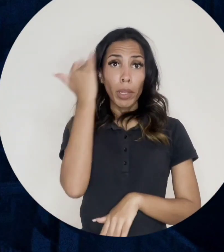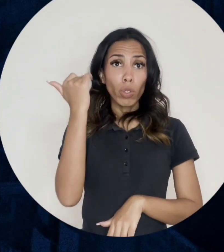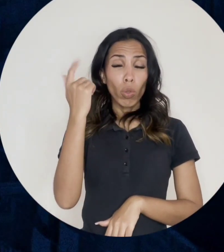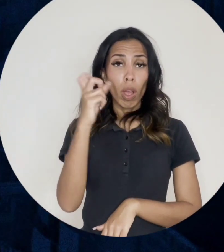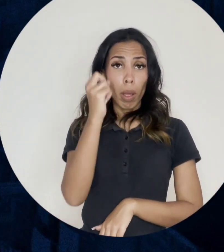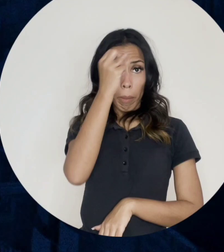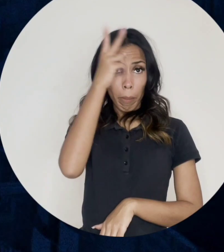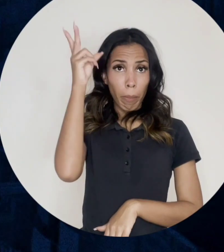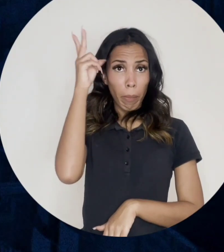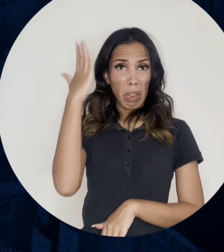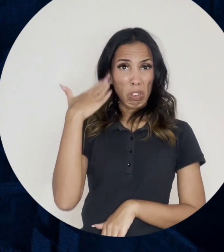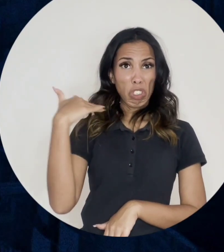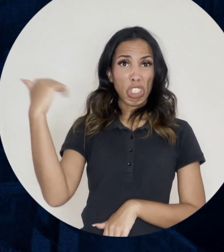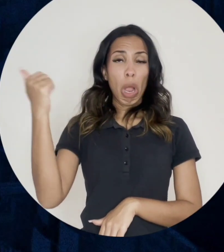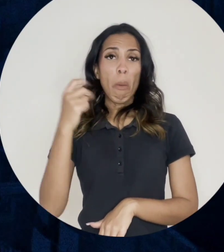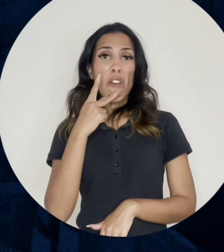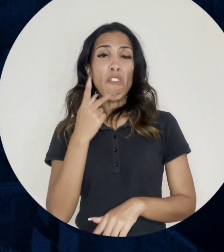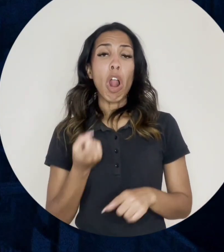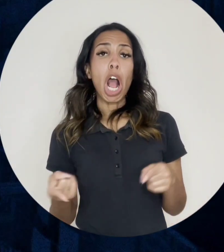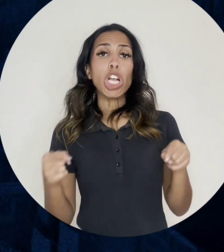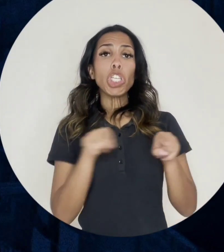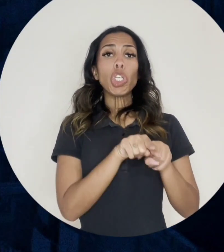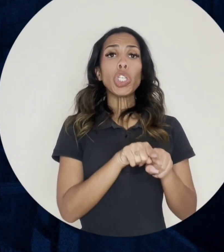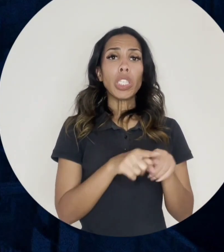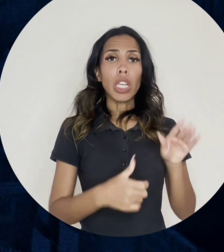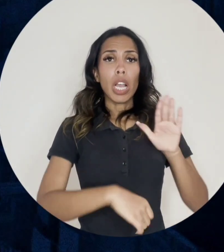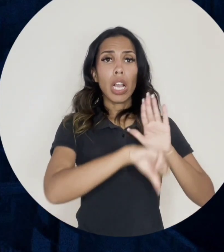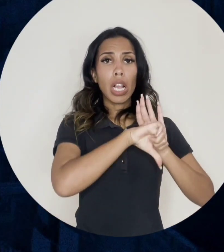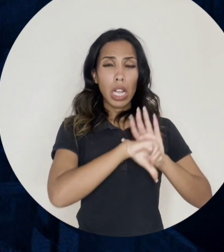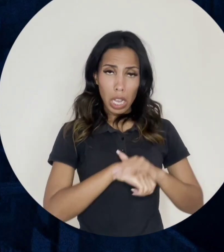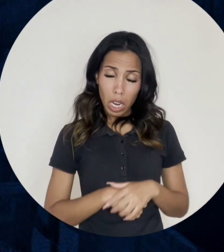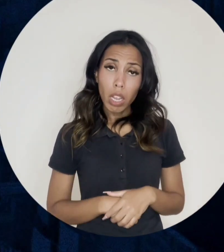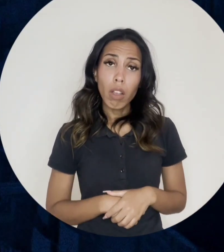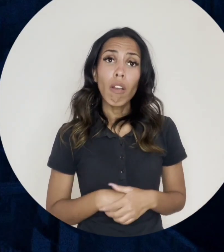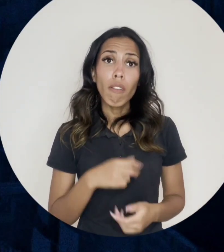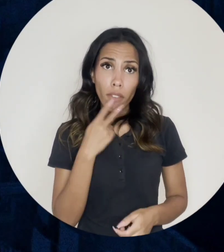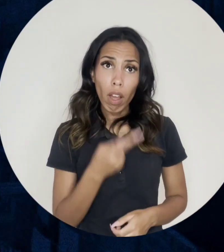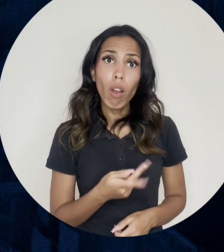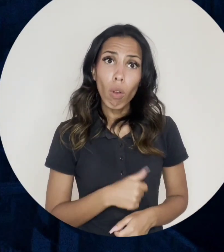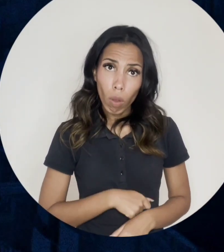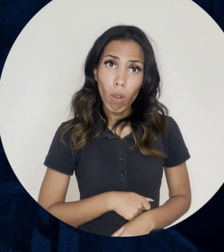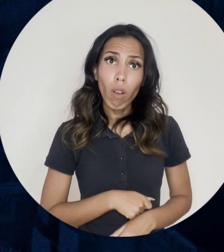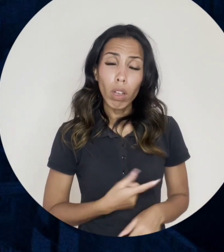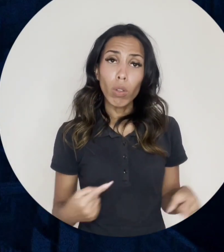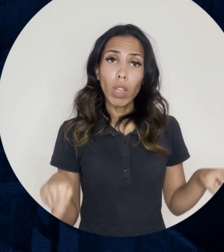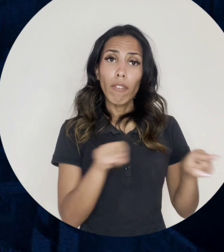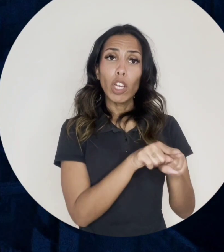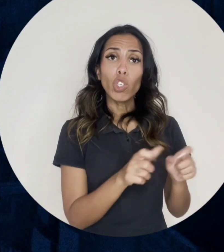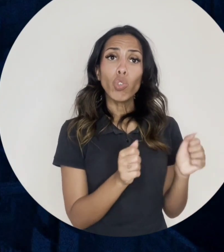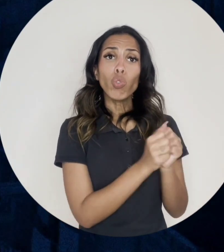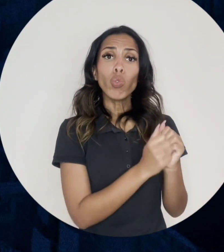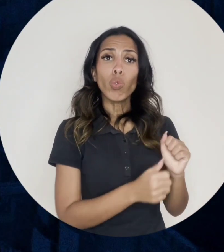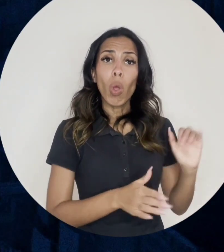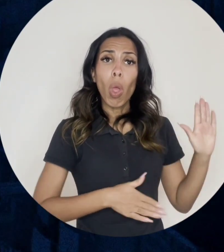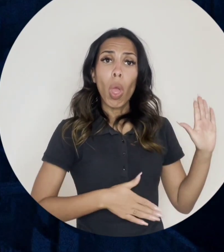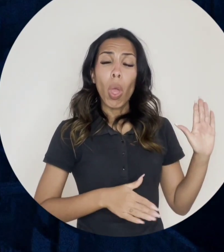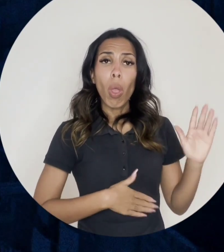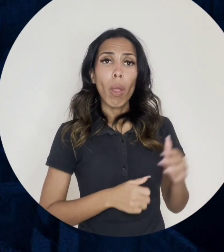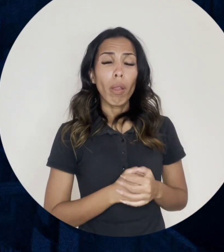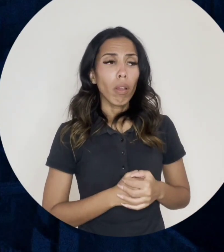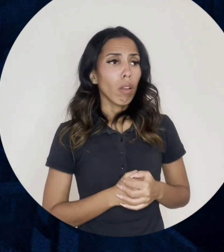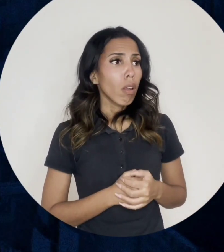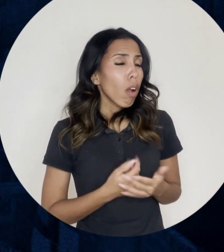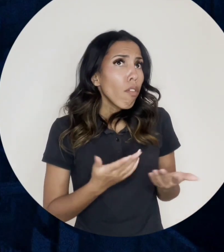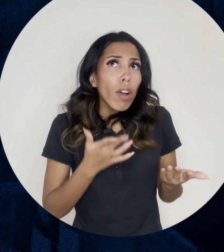prefeitura, apologia. Não é Associação ao crime. Apologia é fazer propaganda. Associação ao crime. Eu falei, mas vocês não